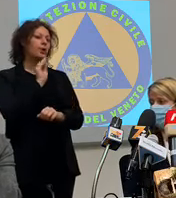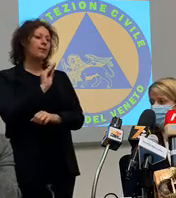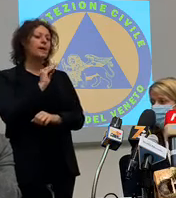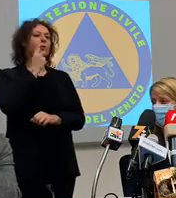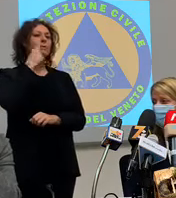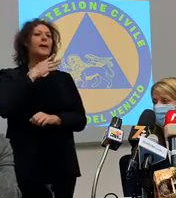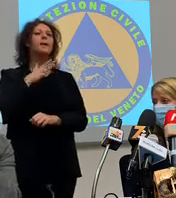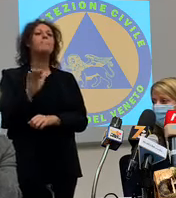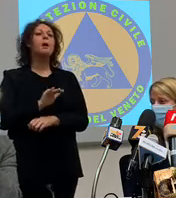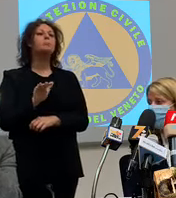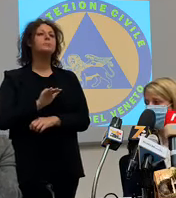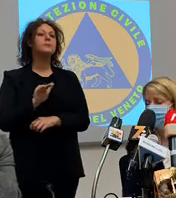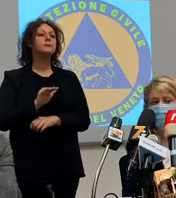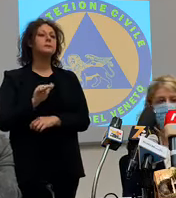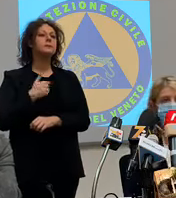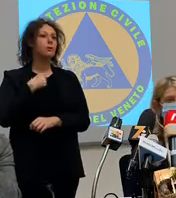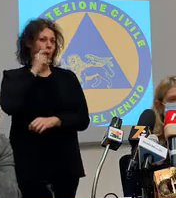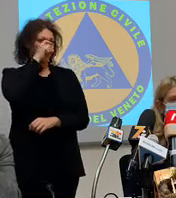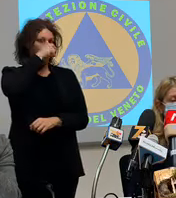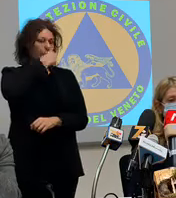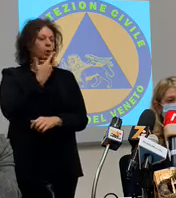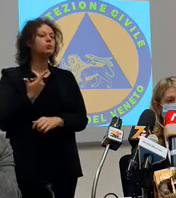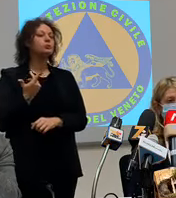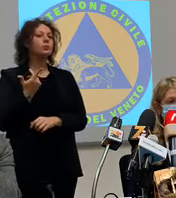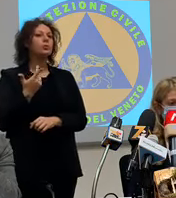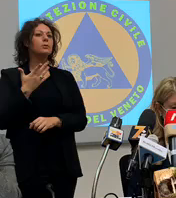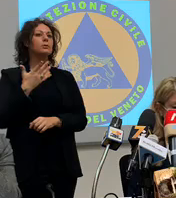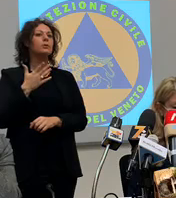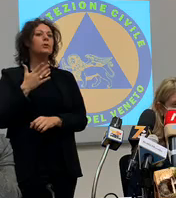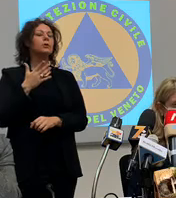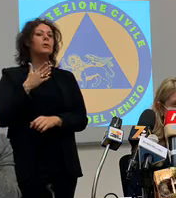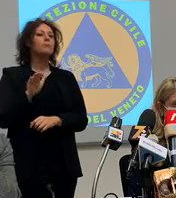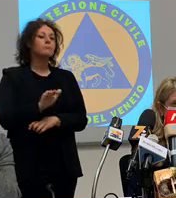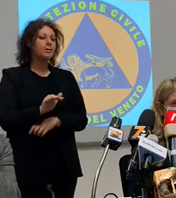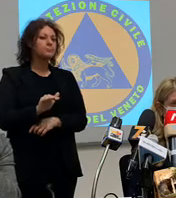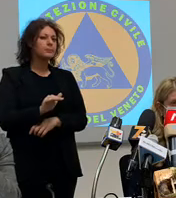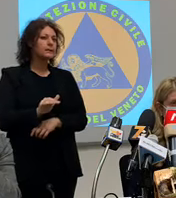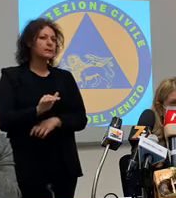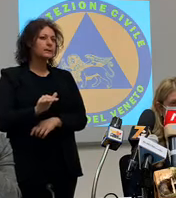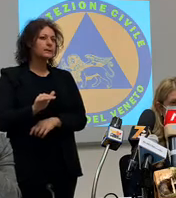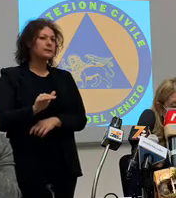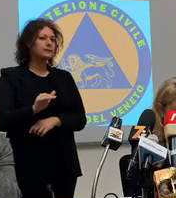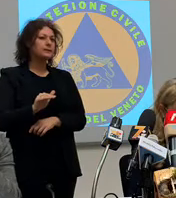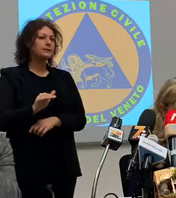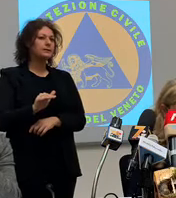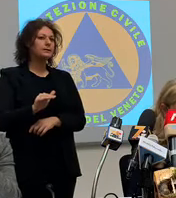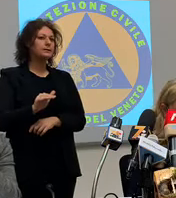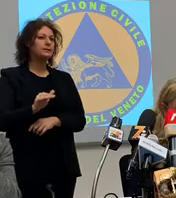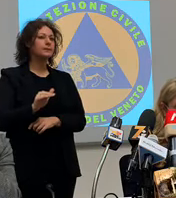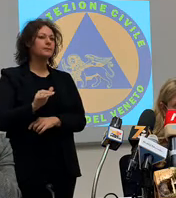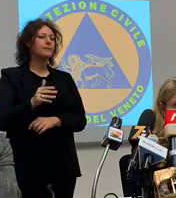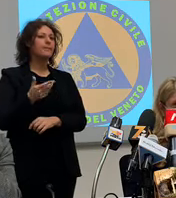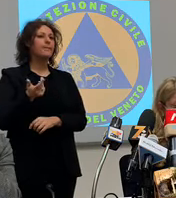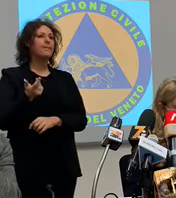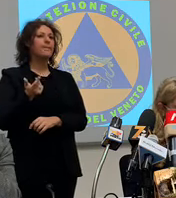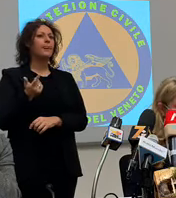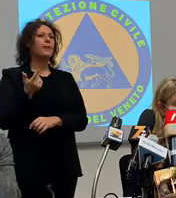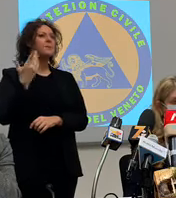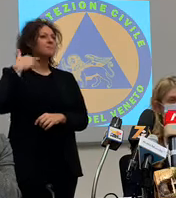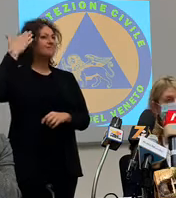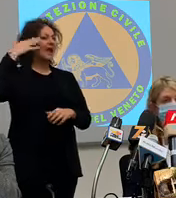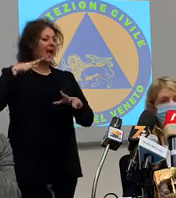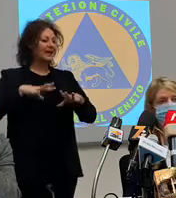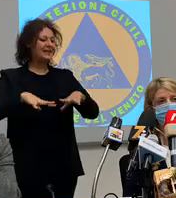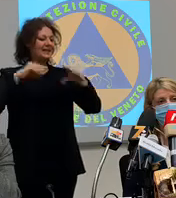bambini mi ha sempre incuriosito questo questo mondo Questo spaccato si parlava che inizialmente